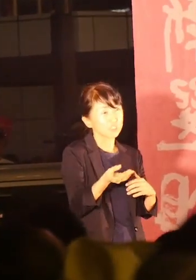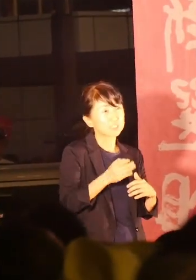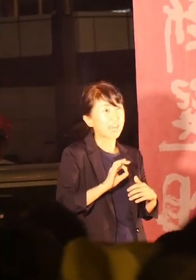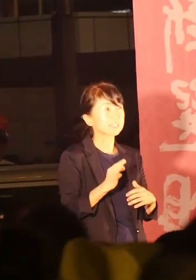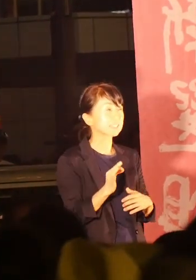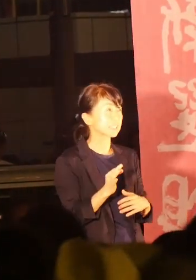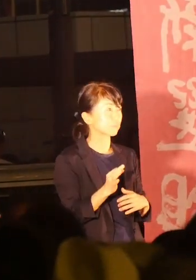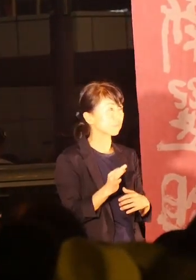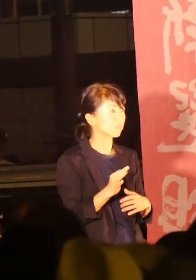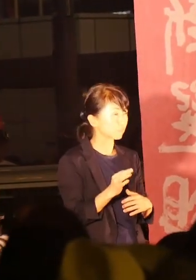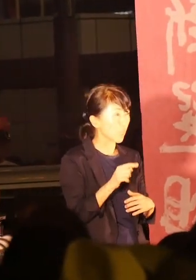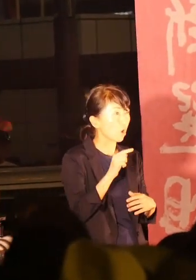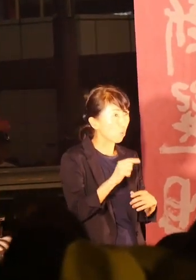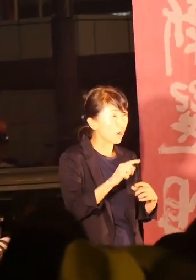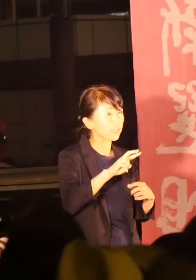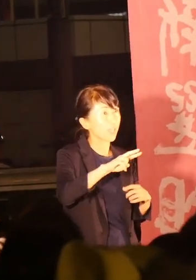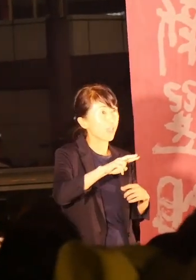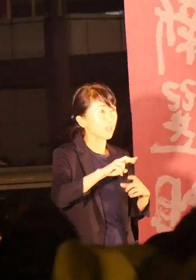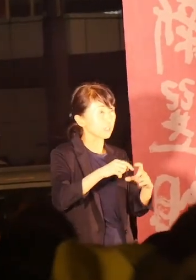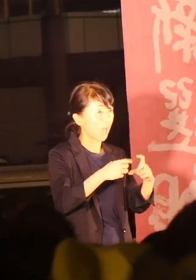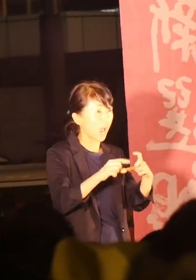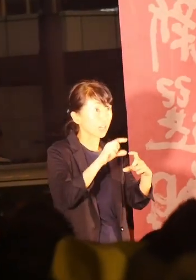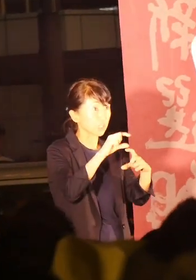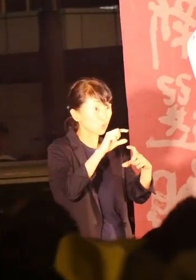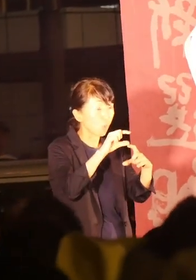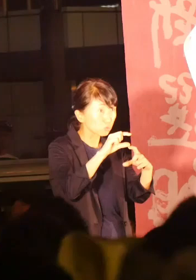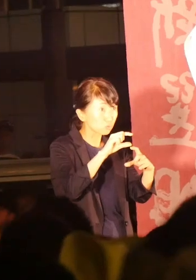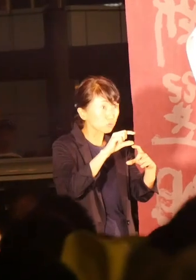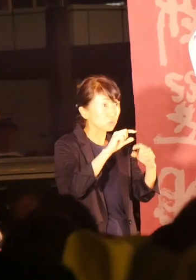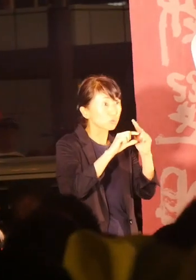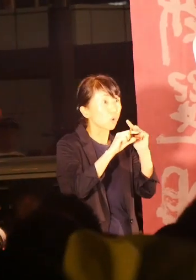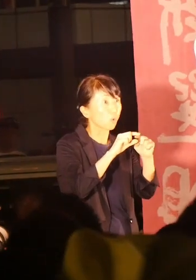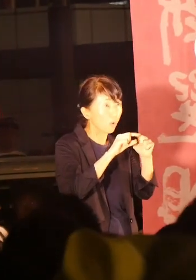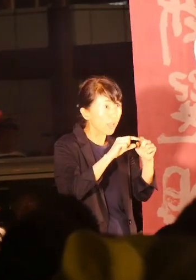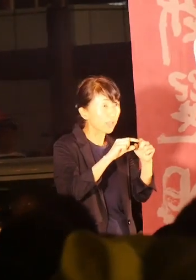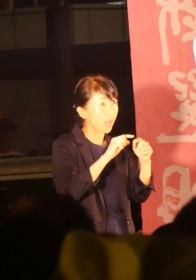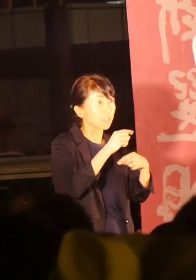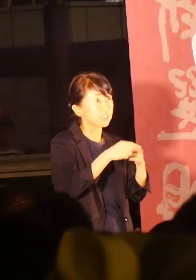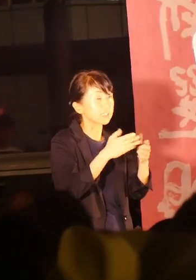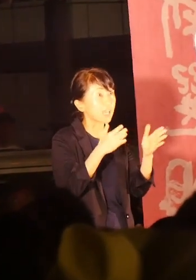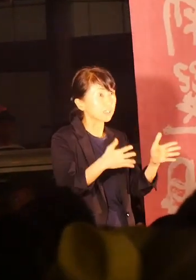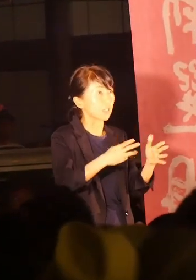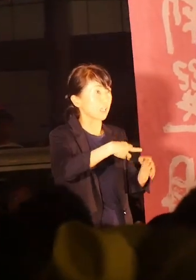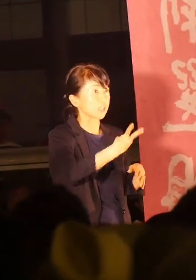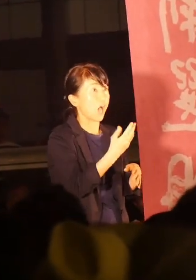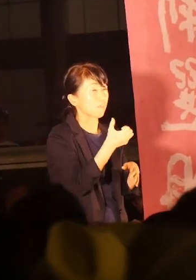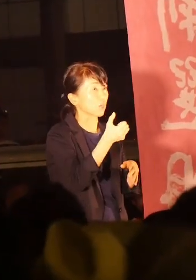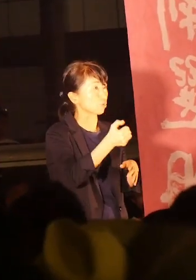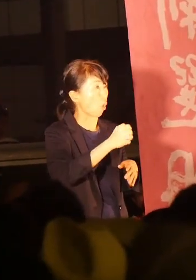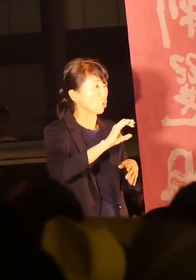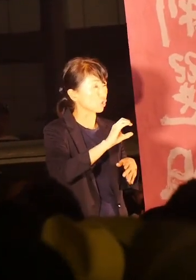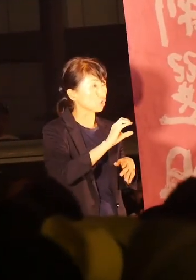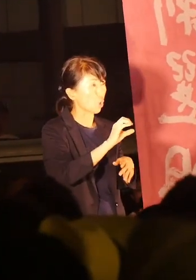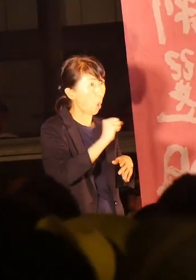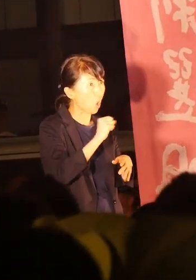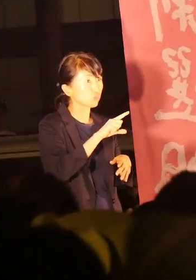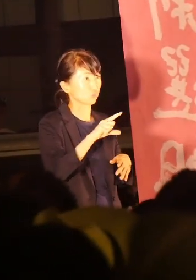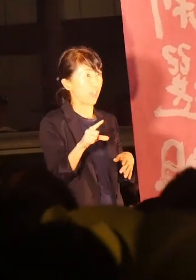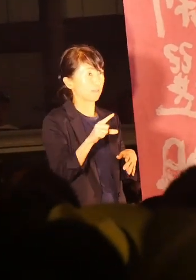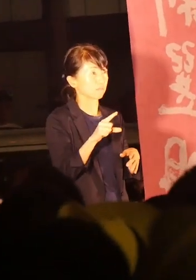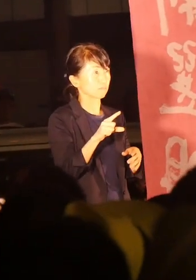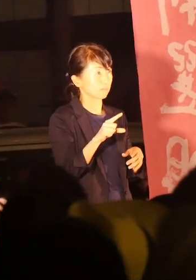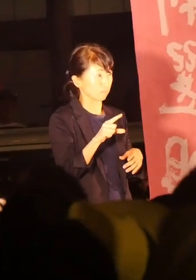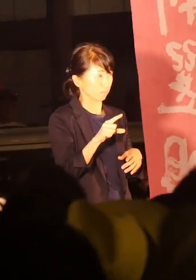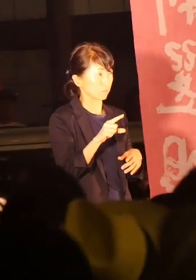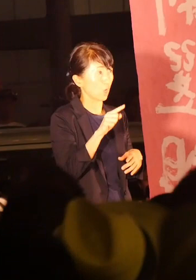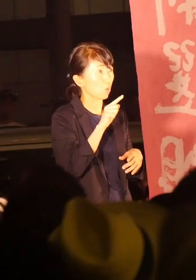これによって利息年間で350億円ぐらい、350億円の利息